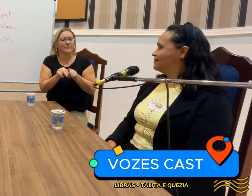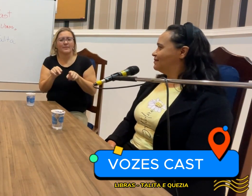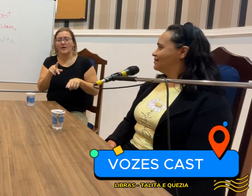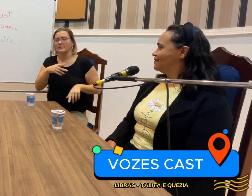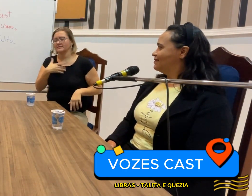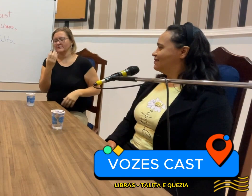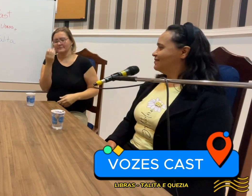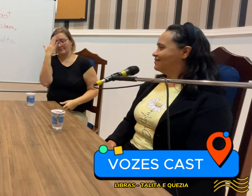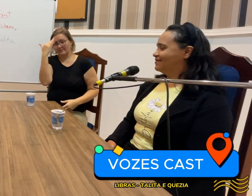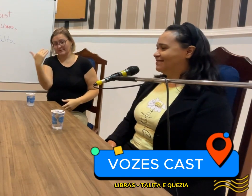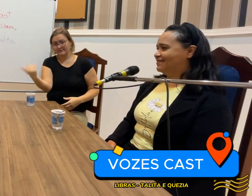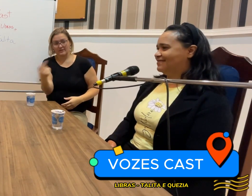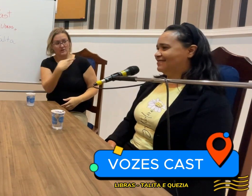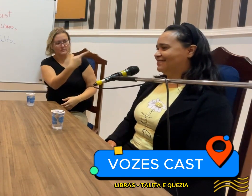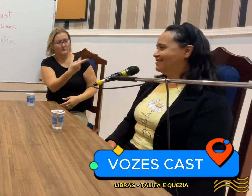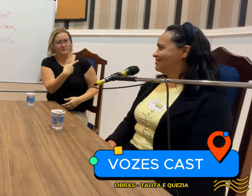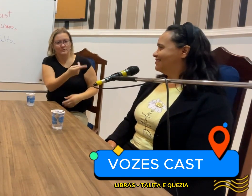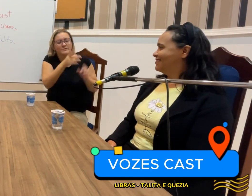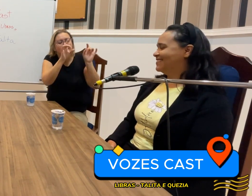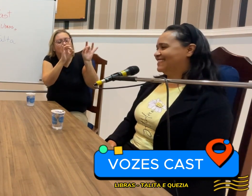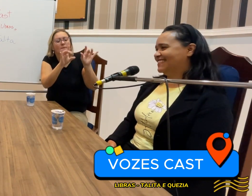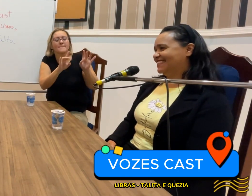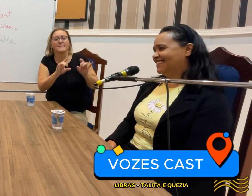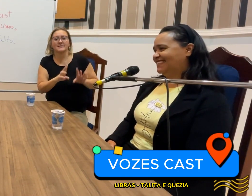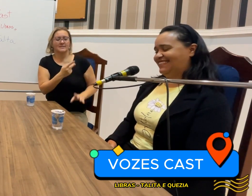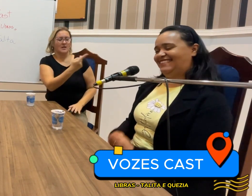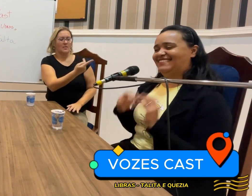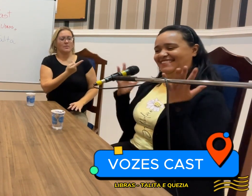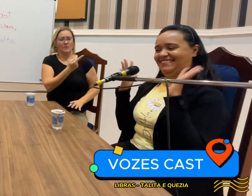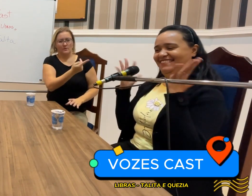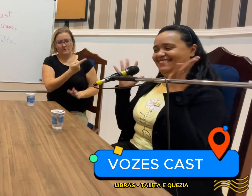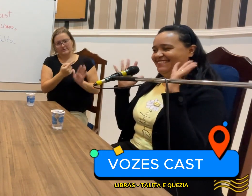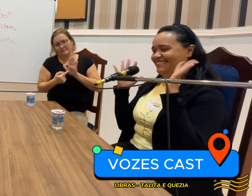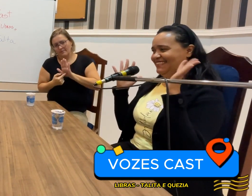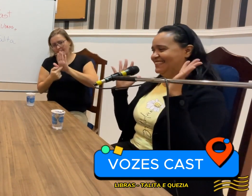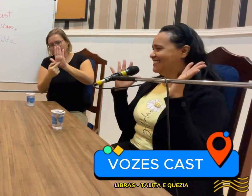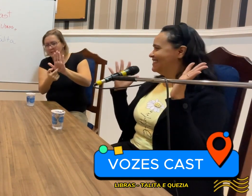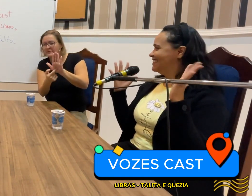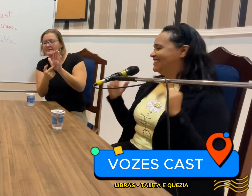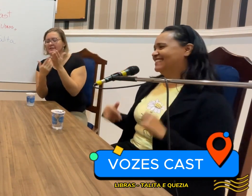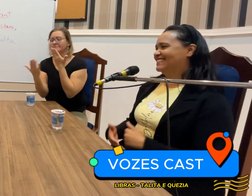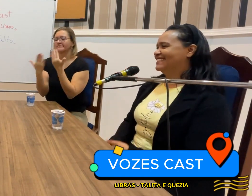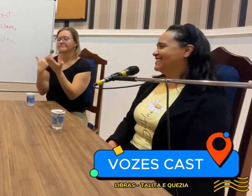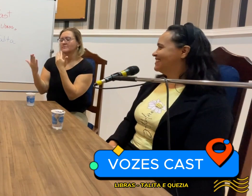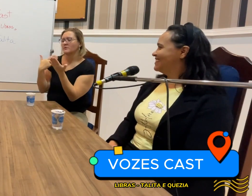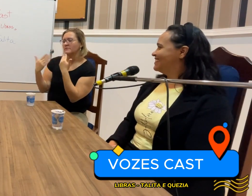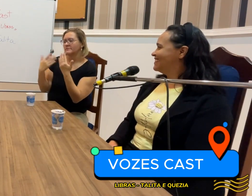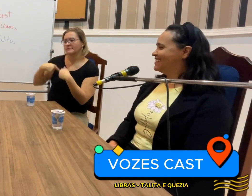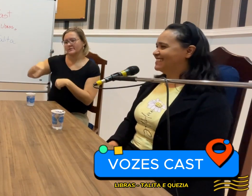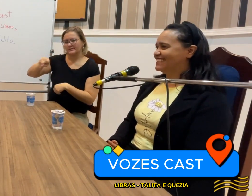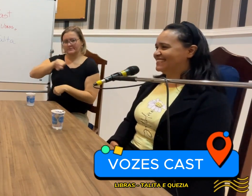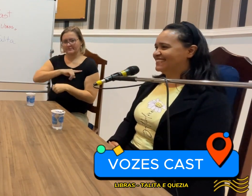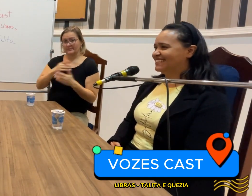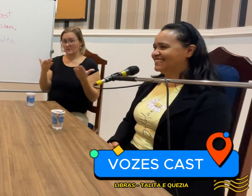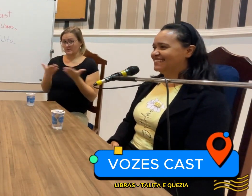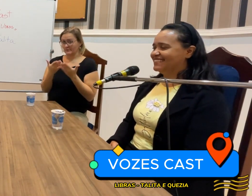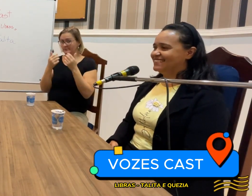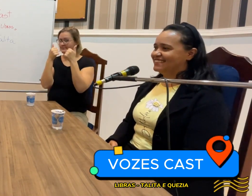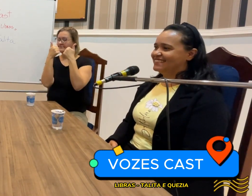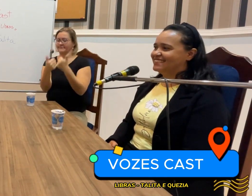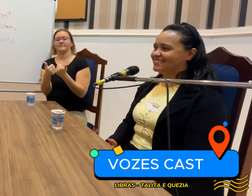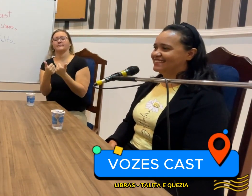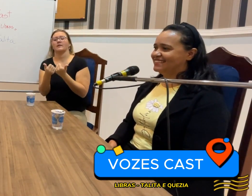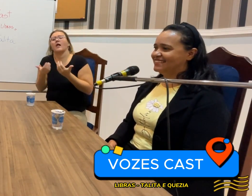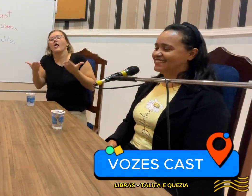termos essas duas pessoas aqui para falar, para conversar conosco. Certo? Então,